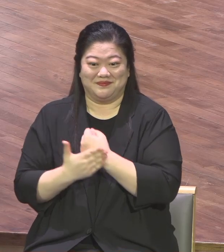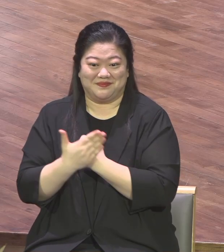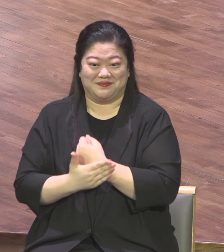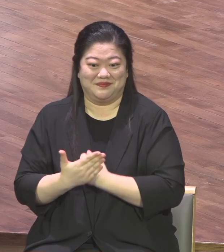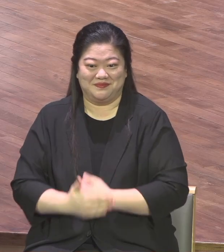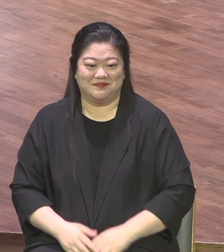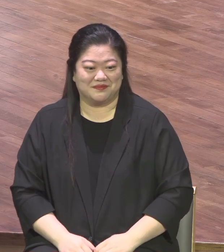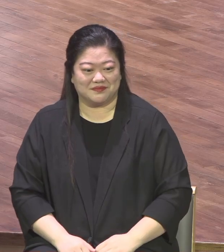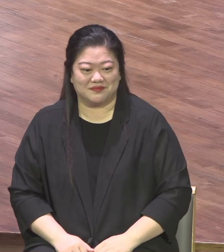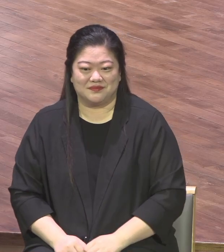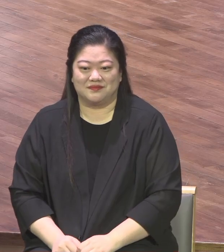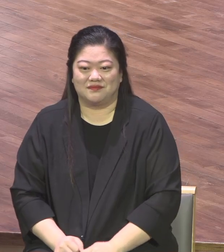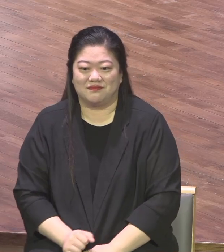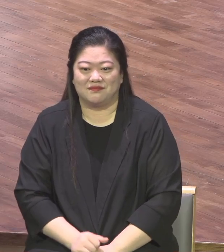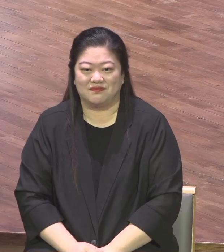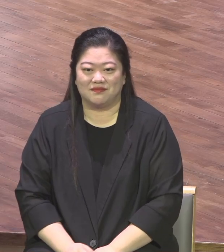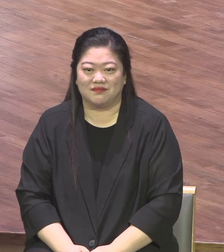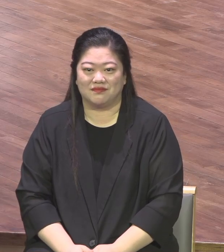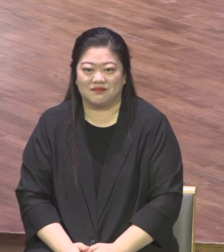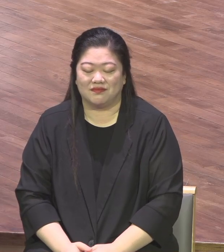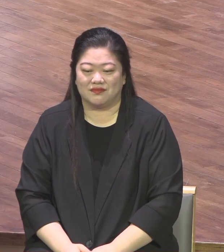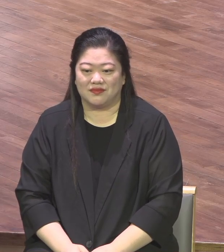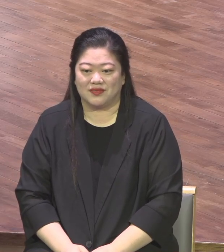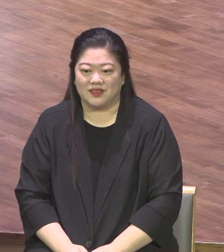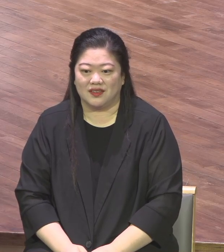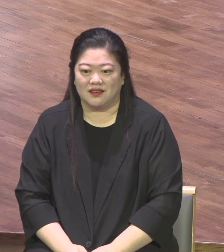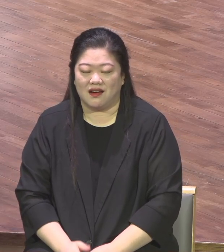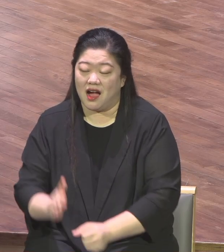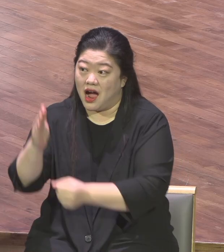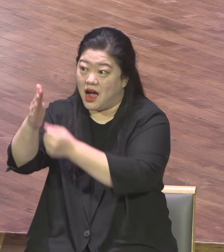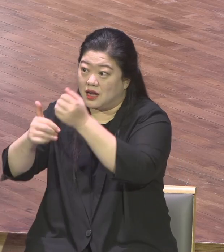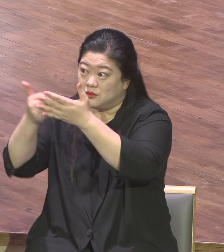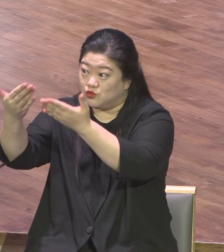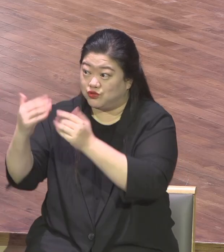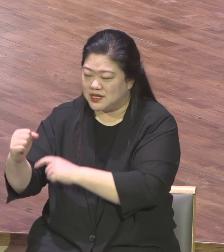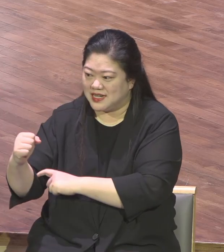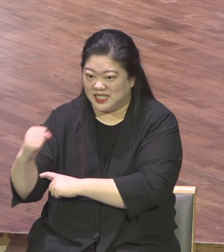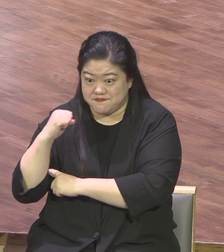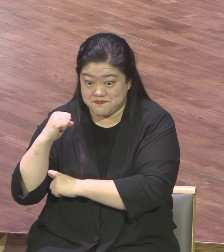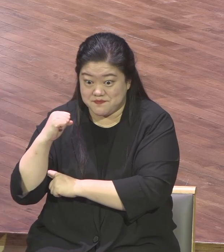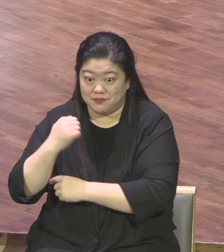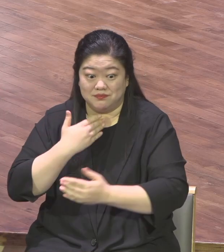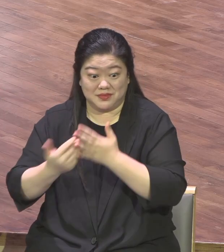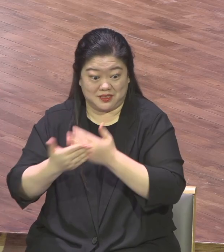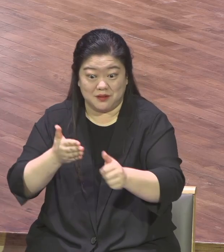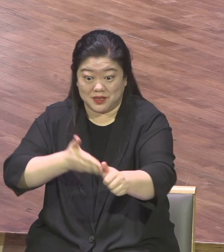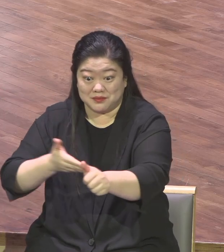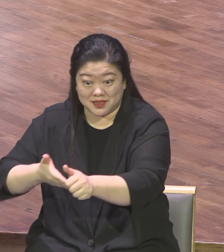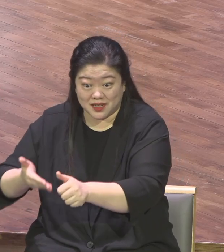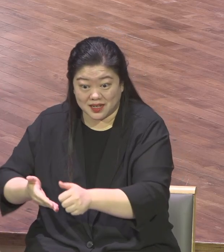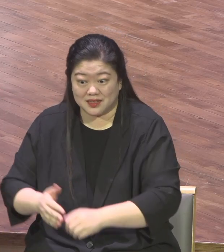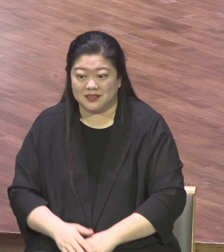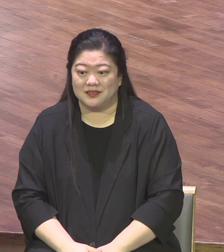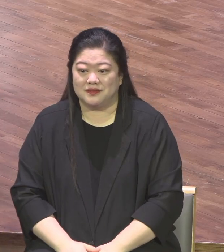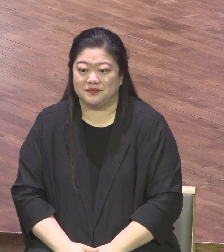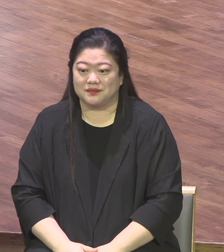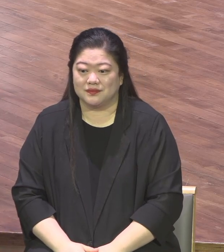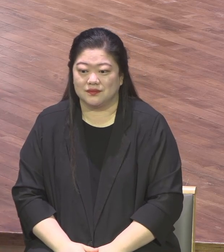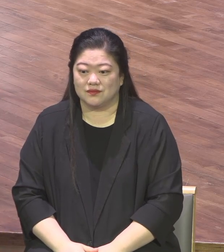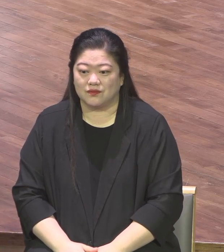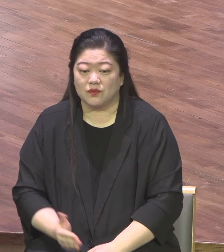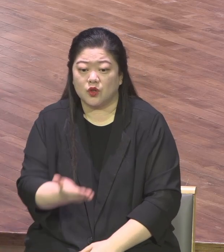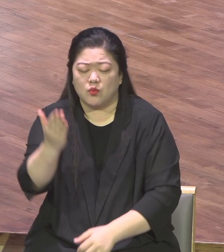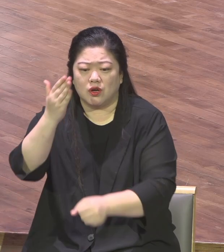아니었습니다. 위로부터 나리는 놀라운 파워 체험하시기 바랍니다. 이런 모든 분들에겐